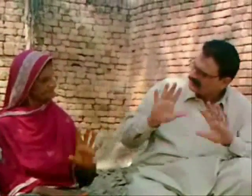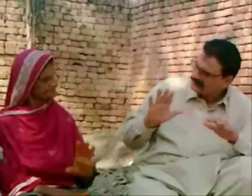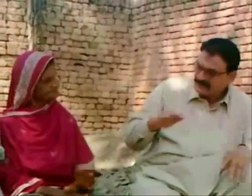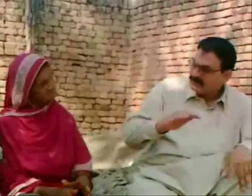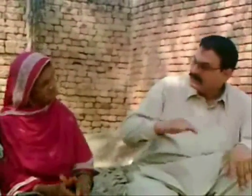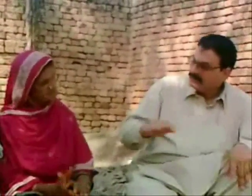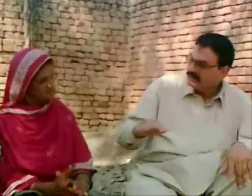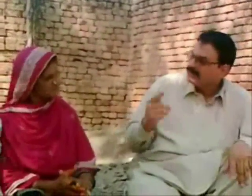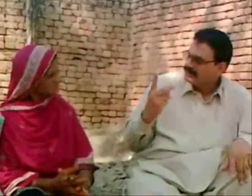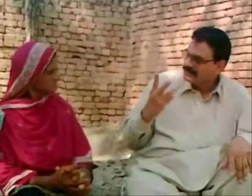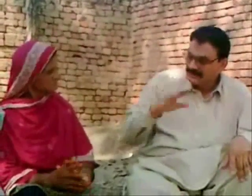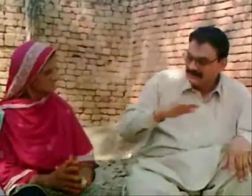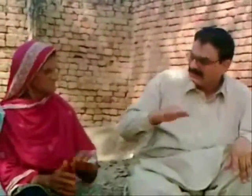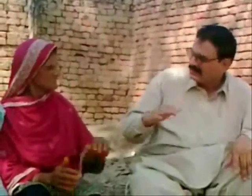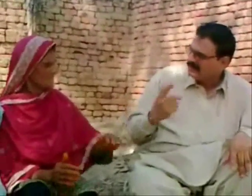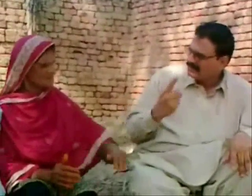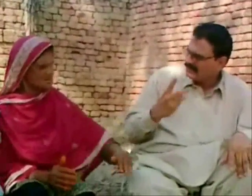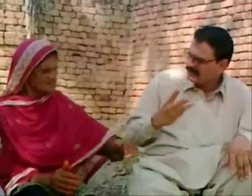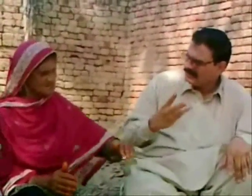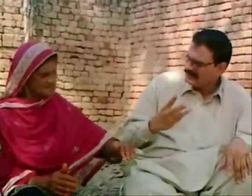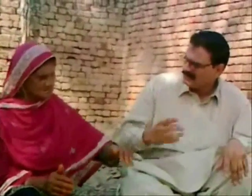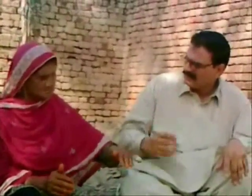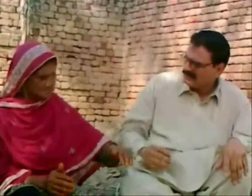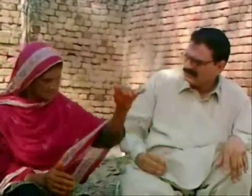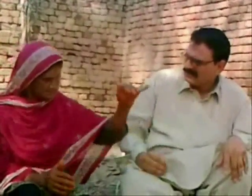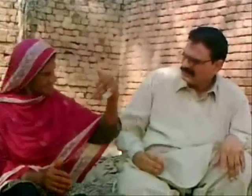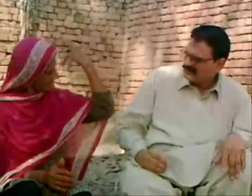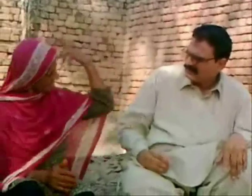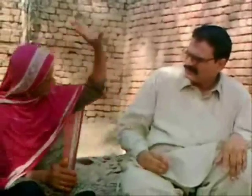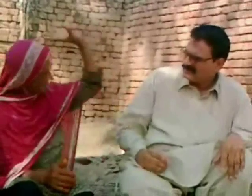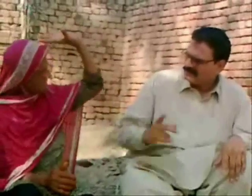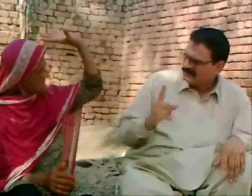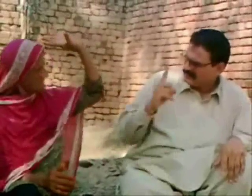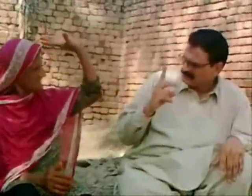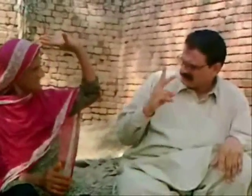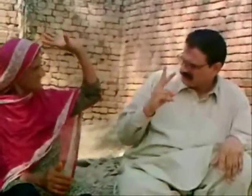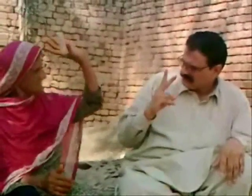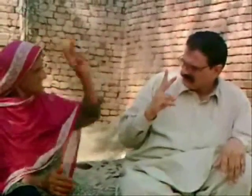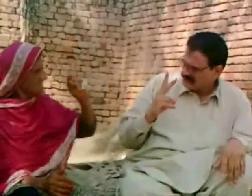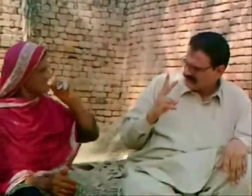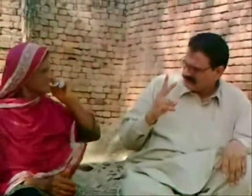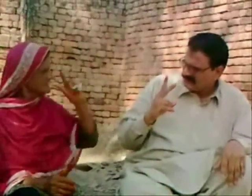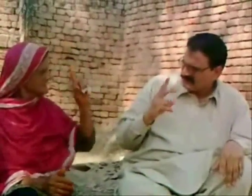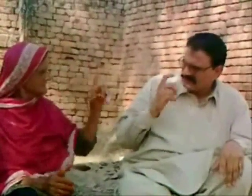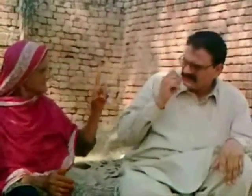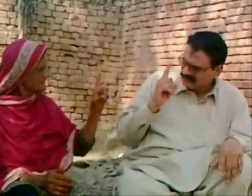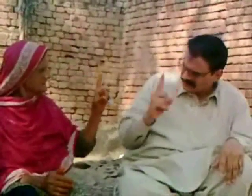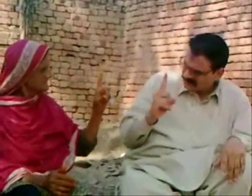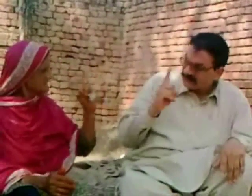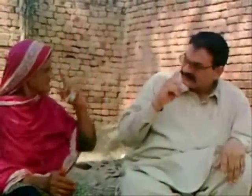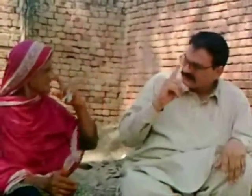को लेके वो अलग चले गए और अब मैं बिल्कुल अकेले अपनी इस बुजुर्गी की उम्र में वक़्त गुजार रही